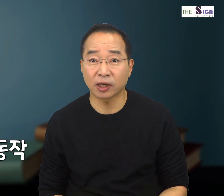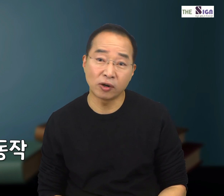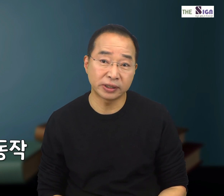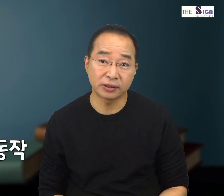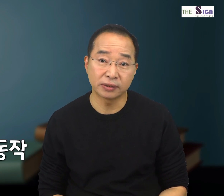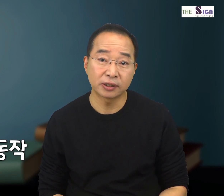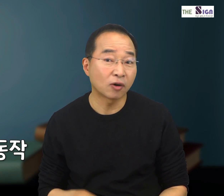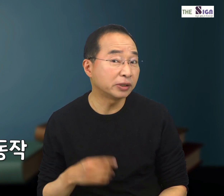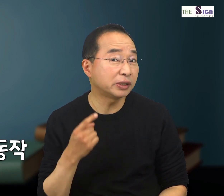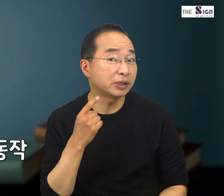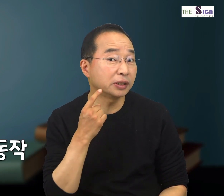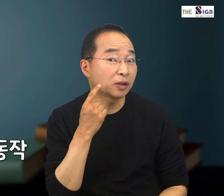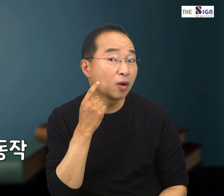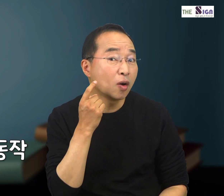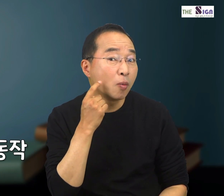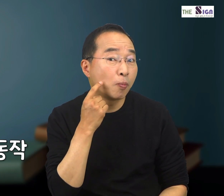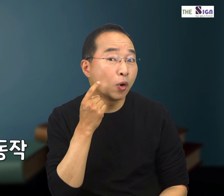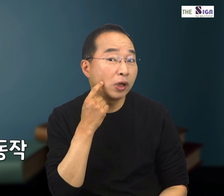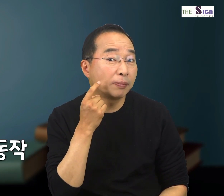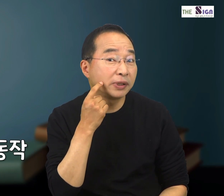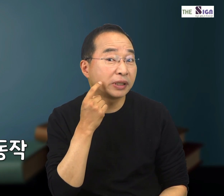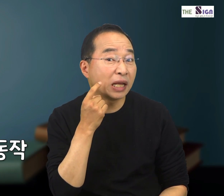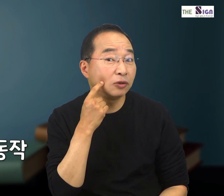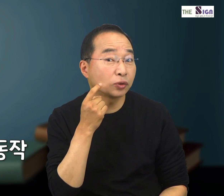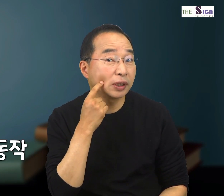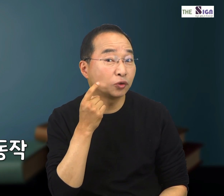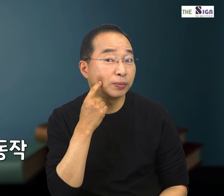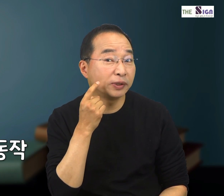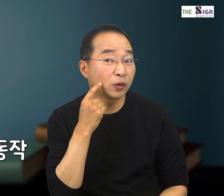거짓. 거짓은 볼 옆을 이렇게 대는 동작은 2번 정도.